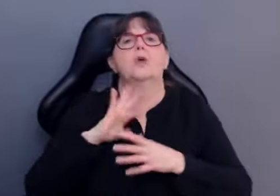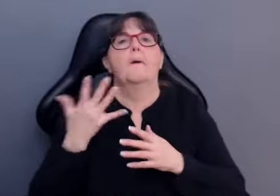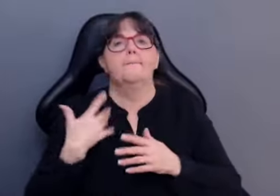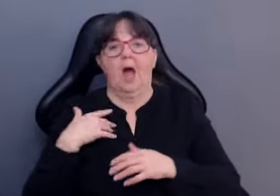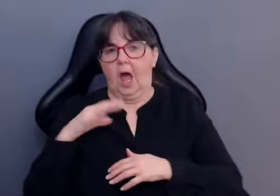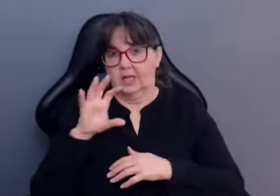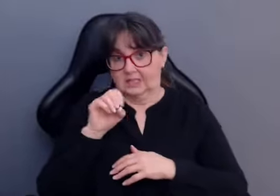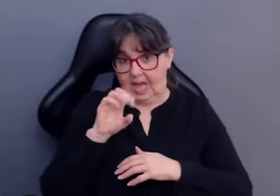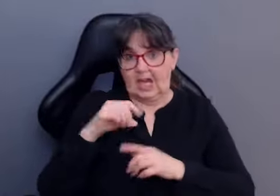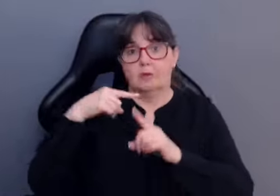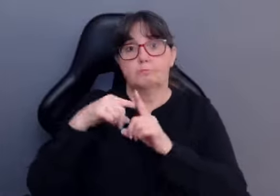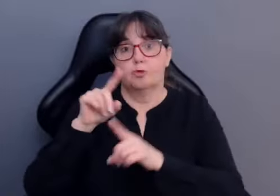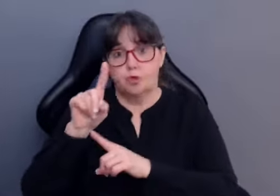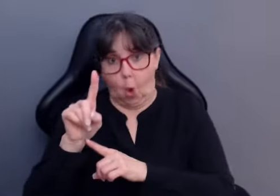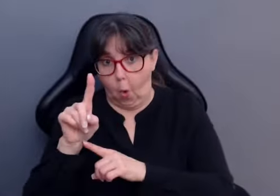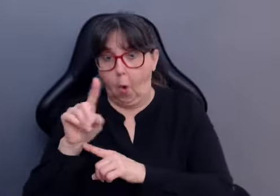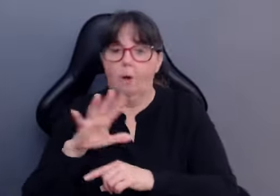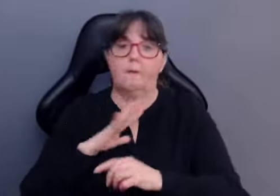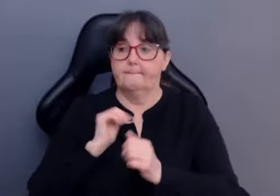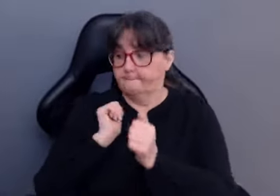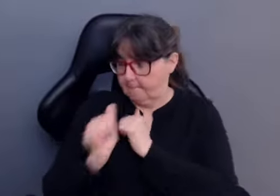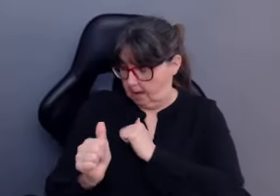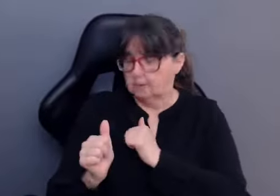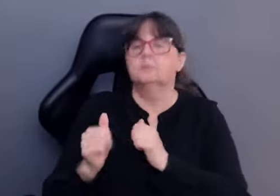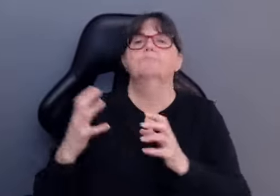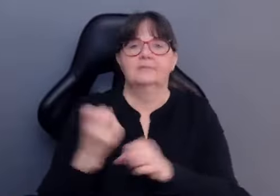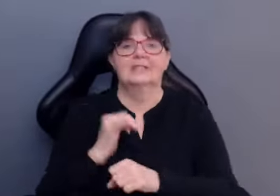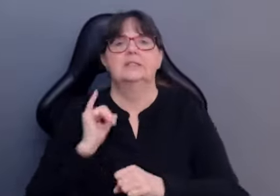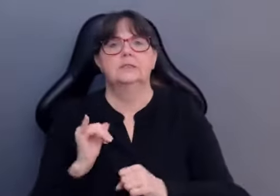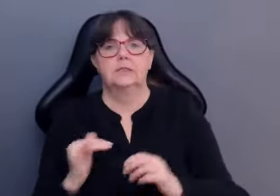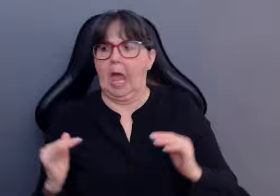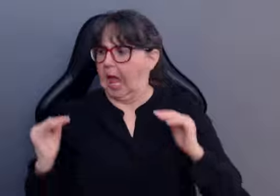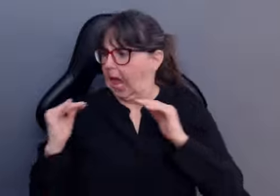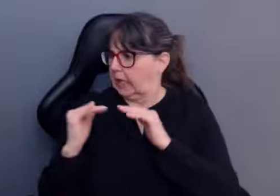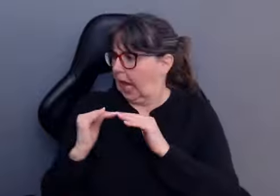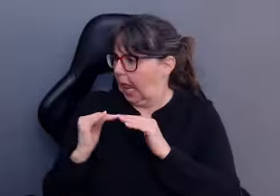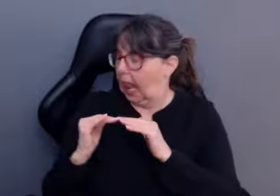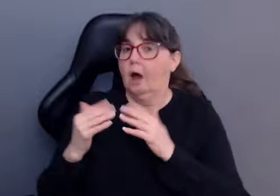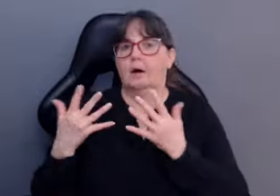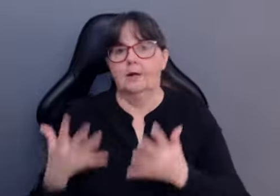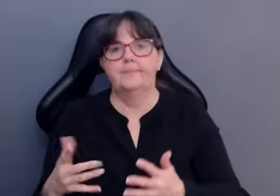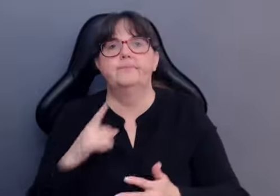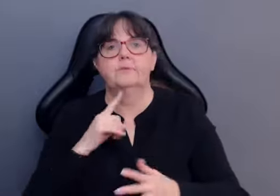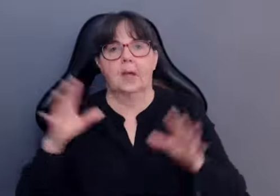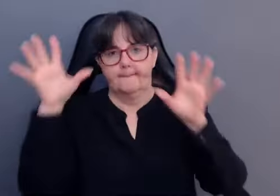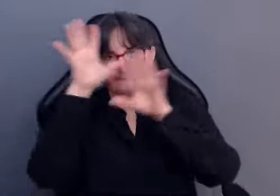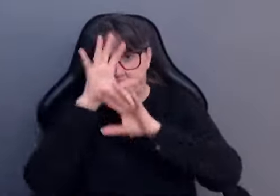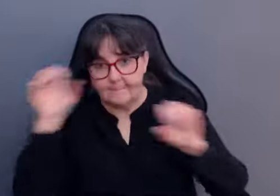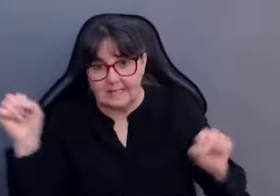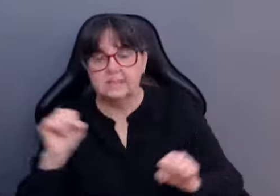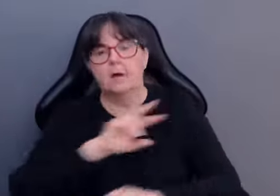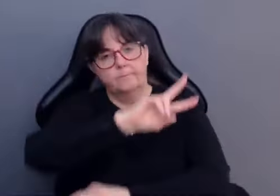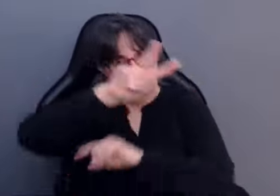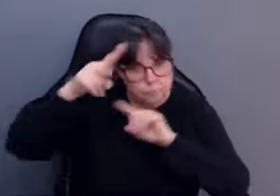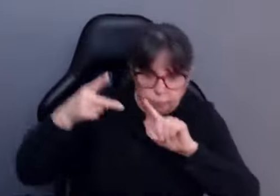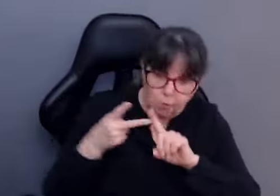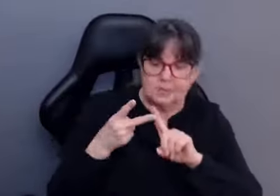est suffisante. En cas d'égalité des voix, le président redemande le vote. Si